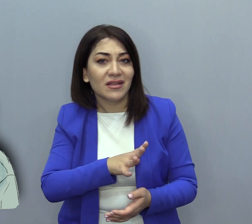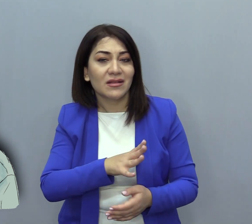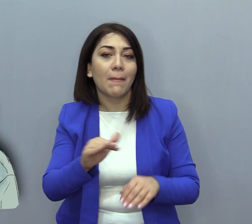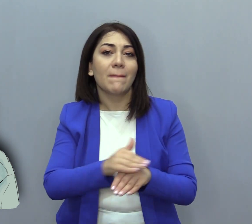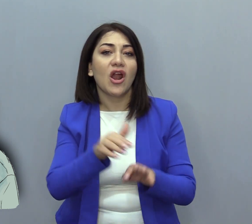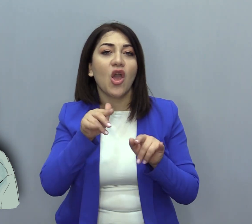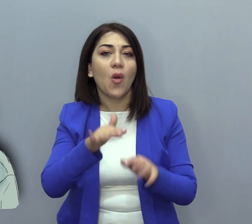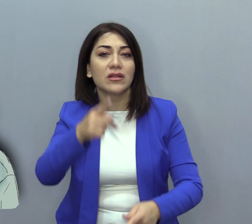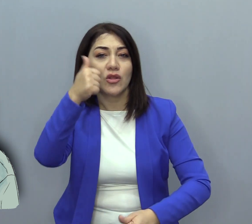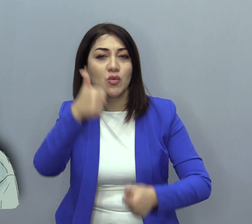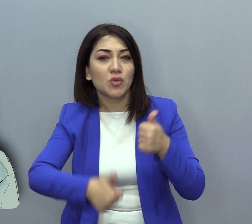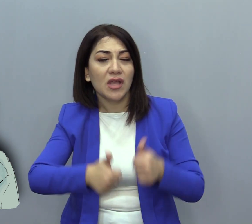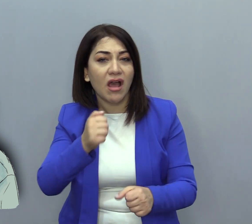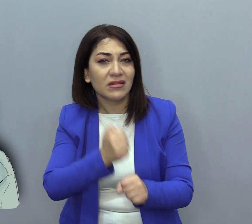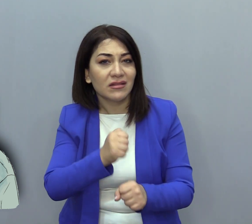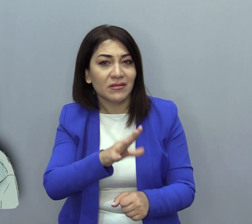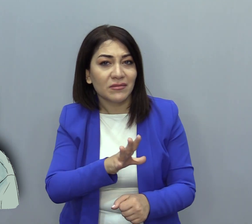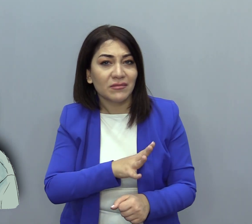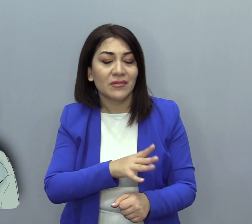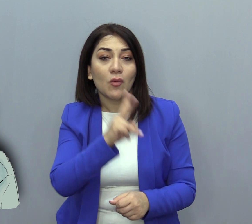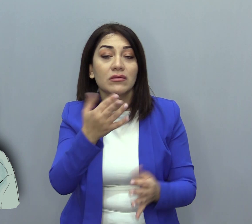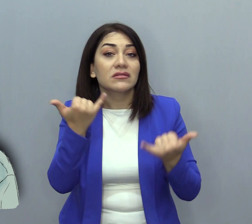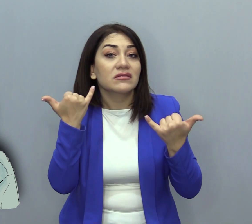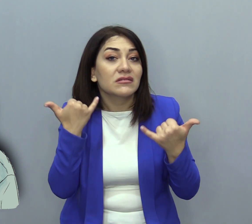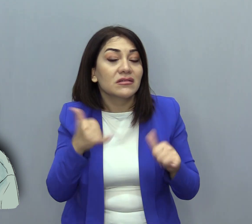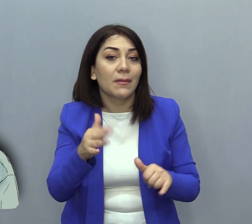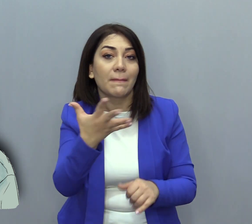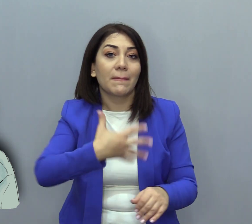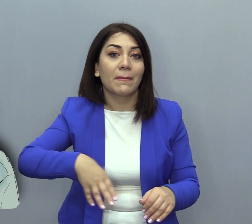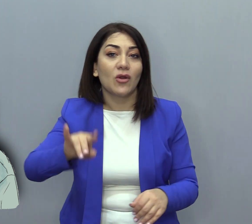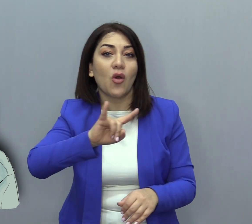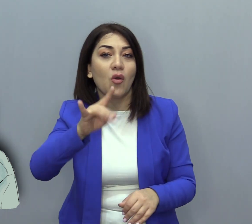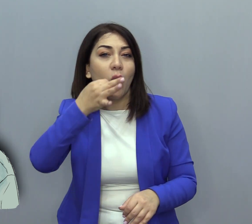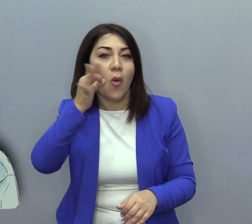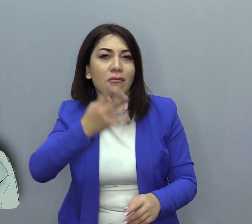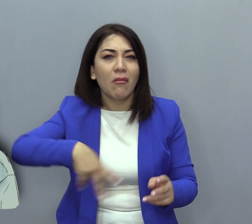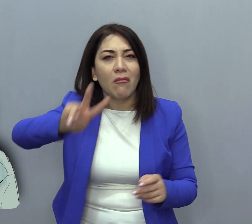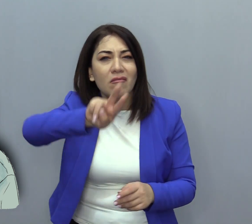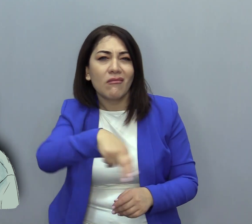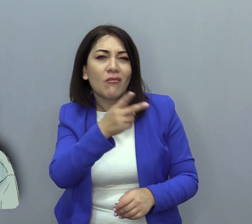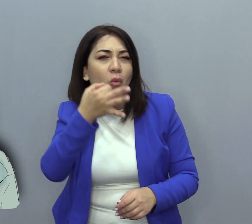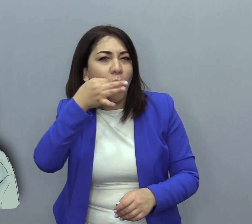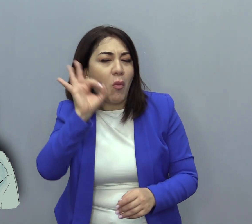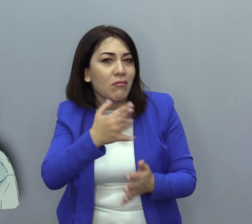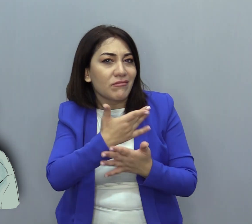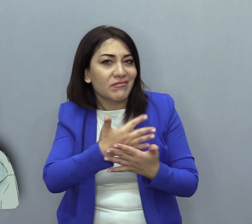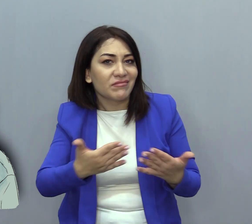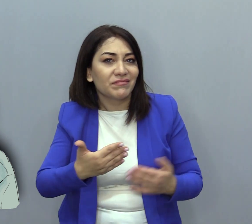ծութատրություններ էր կազմակերպում, որտեղ զարմասնում էր հանդիսատեսին իր ոթային ակրոբատիկայով և հնարքներով։ գրեթը